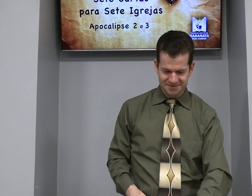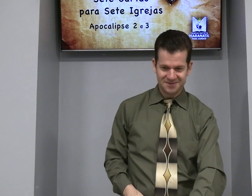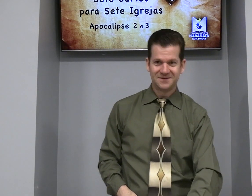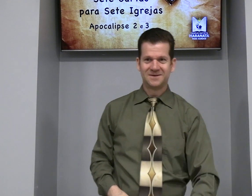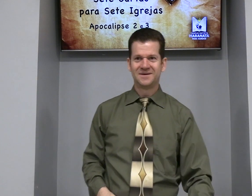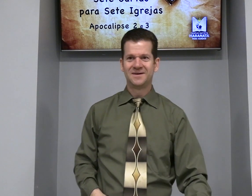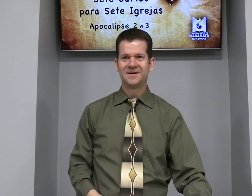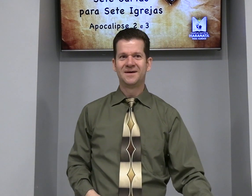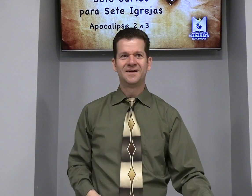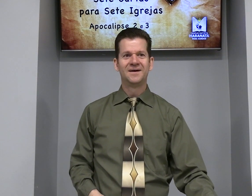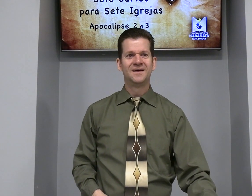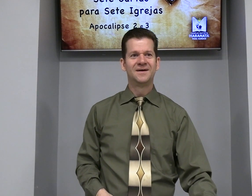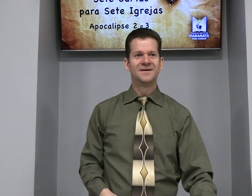21.